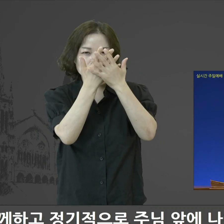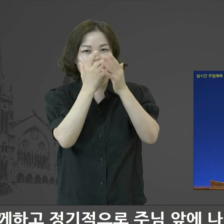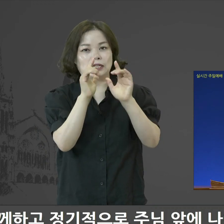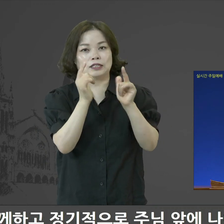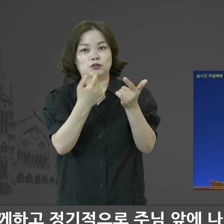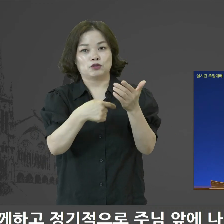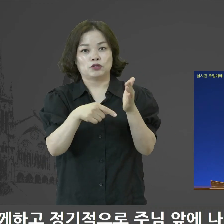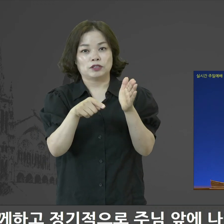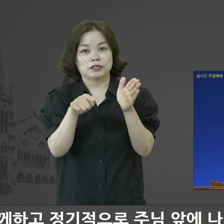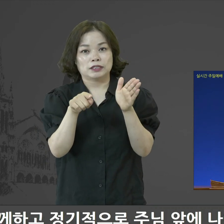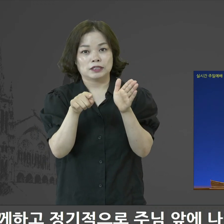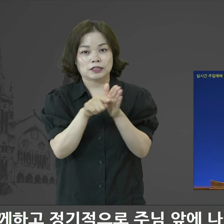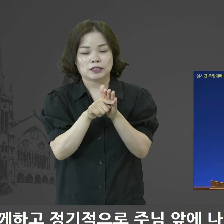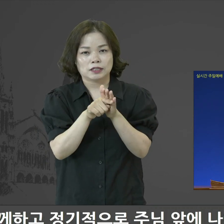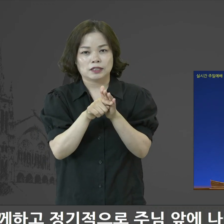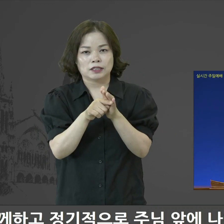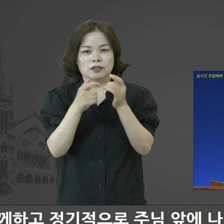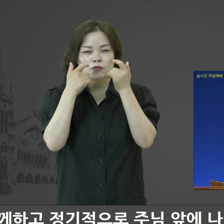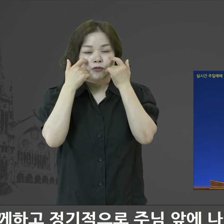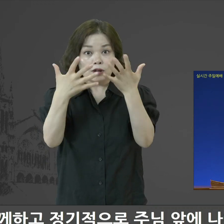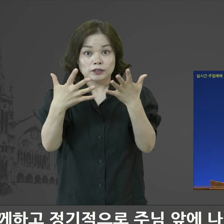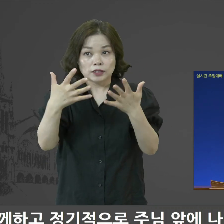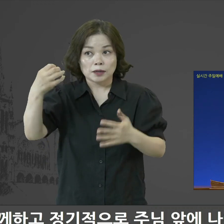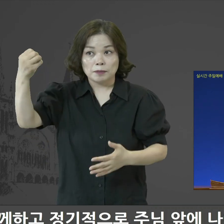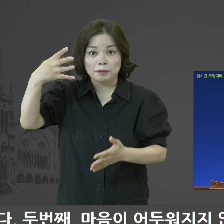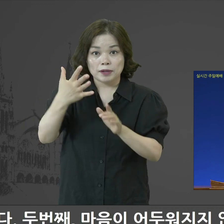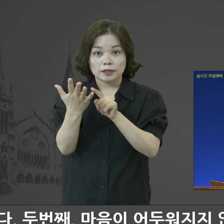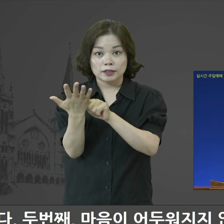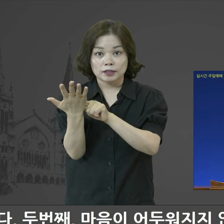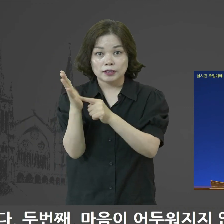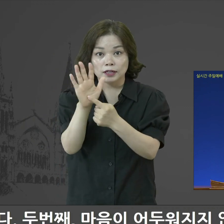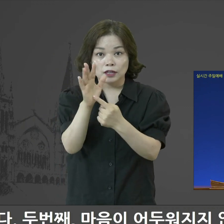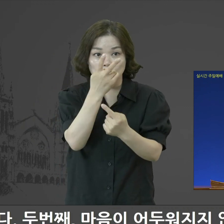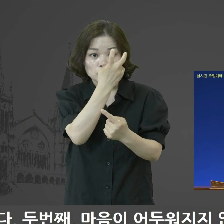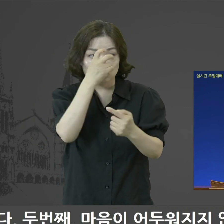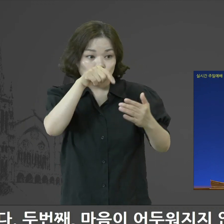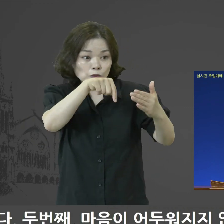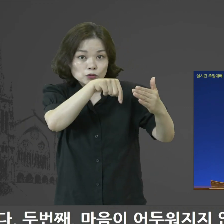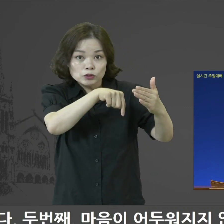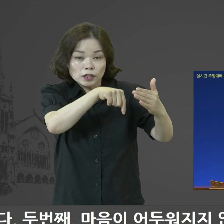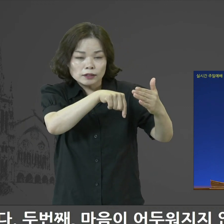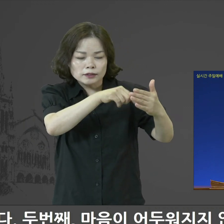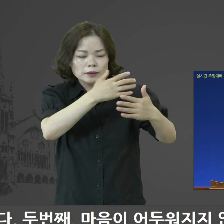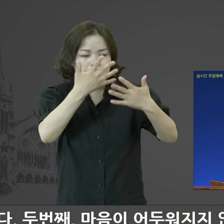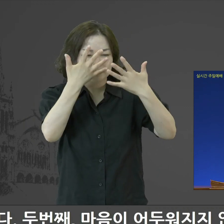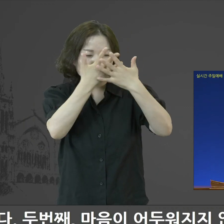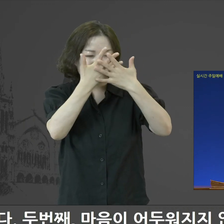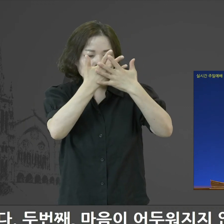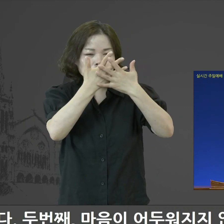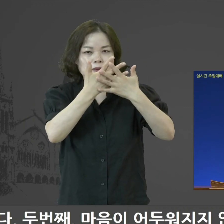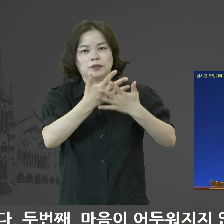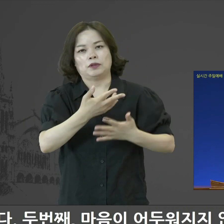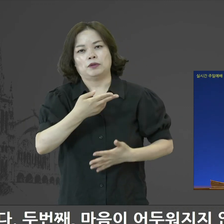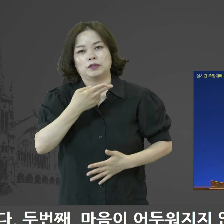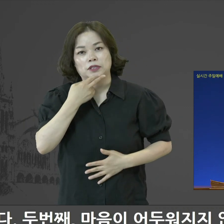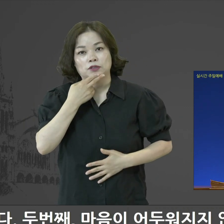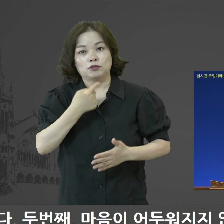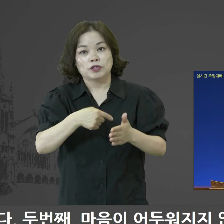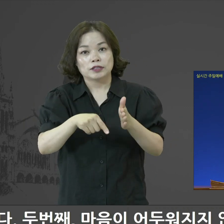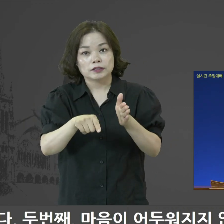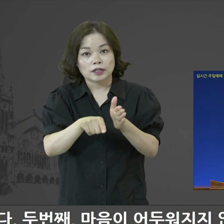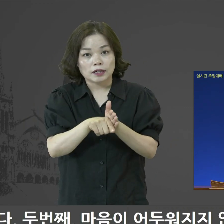늘 밝힐 수 있기를 바랍니다. 총명이 우리 가운데 약해지지 않도록, 특별히 나의